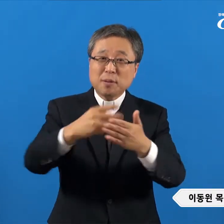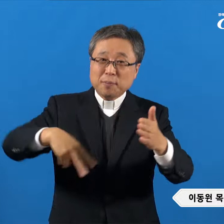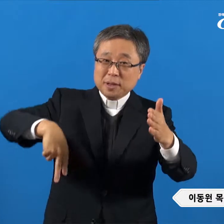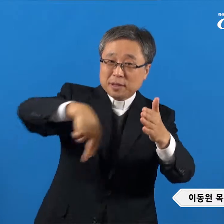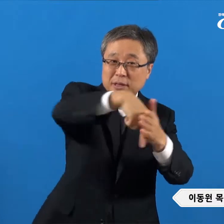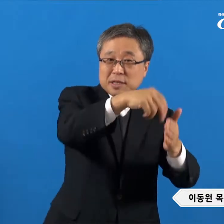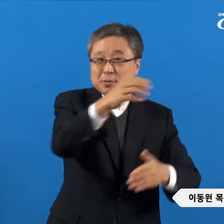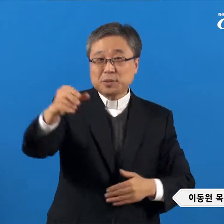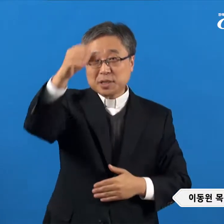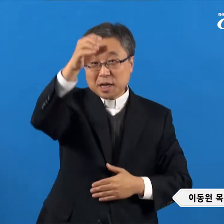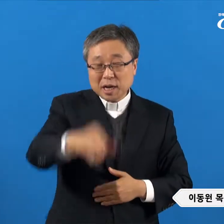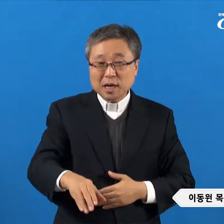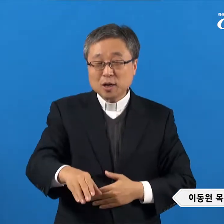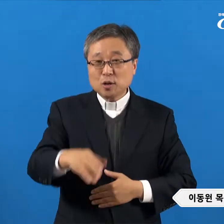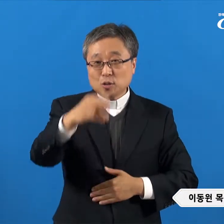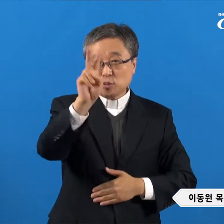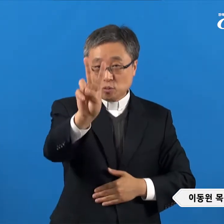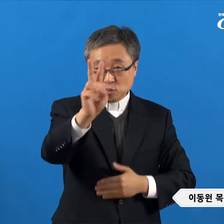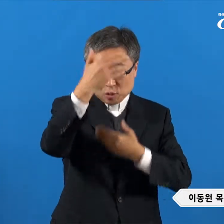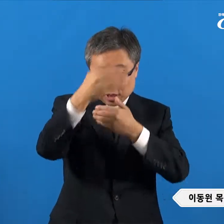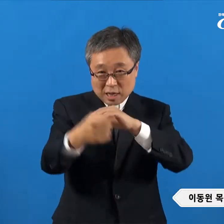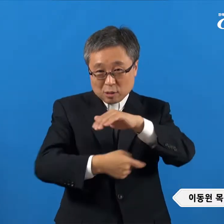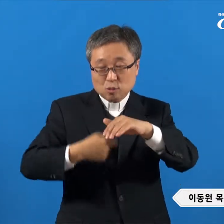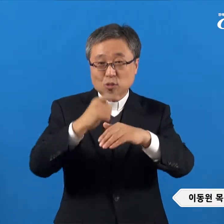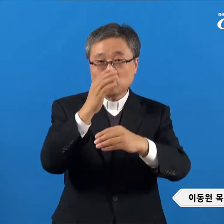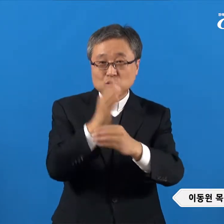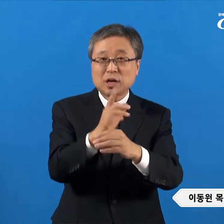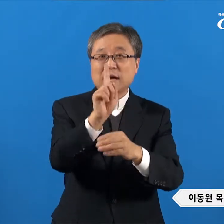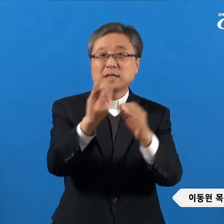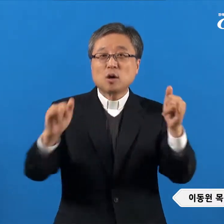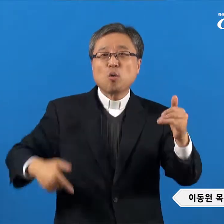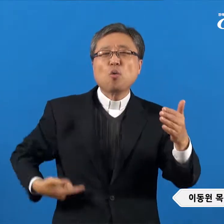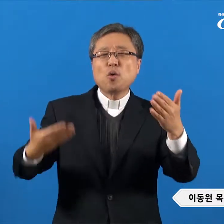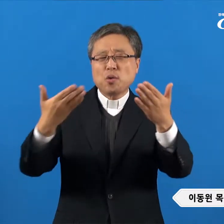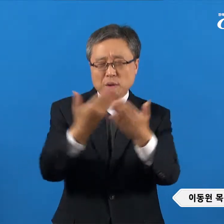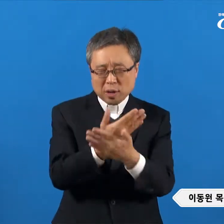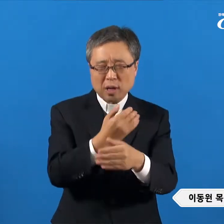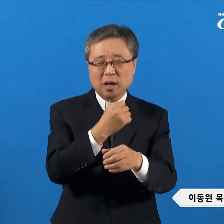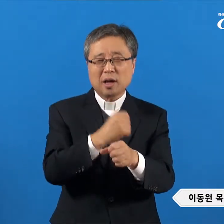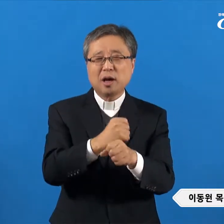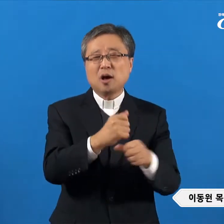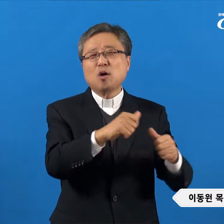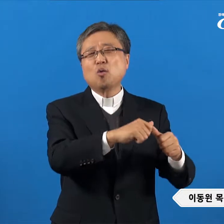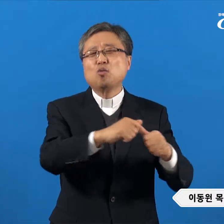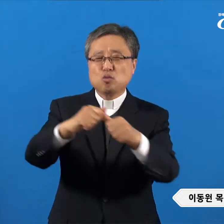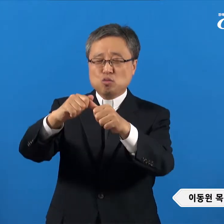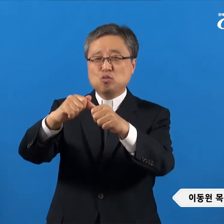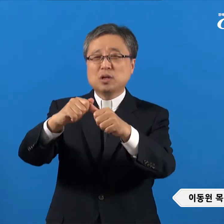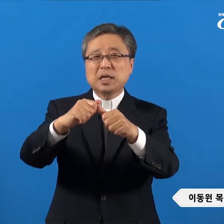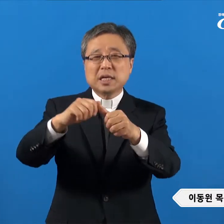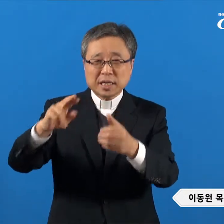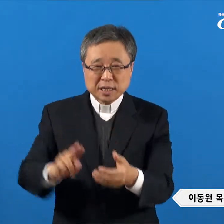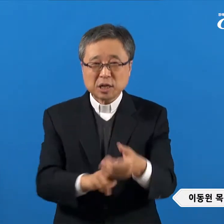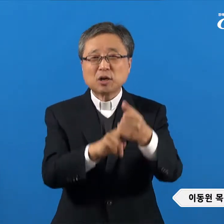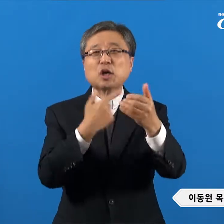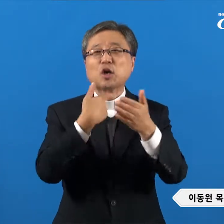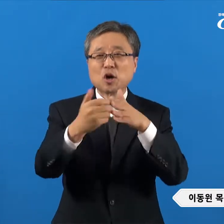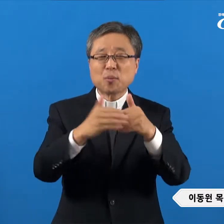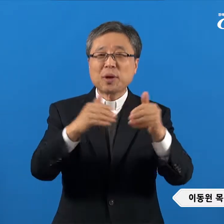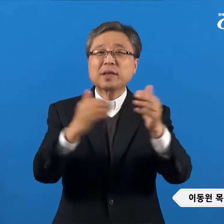십자가에 매달렸던 두 강도 중에 한 사람, 회개하고 구원의 기적을 경험했던 사람의